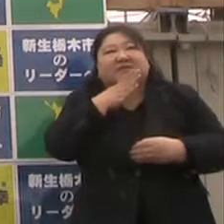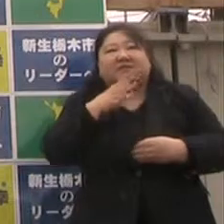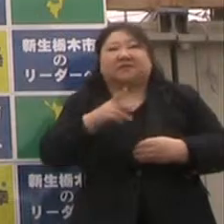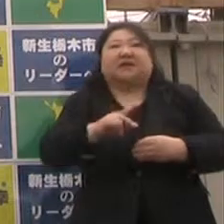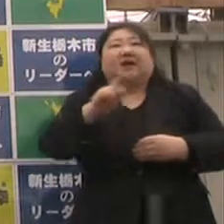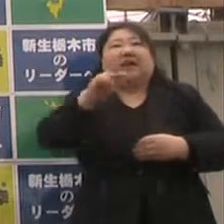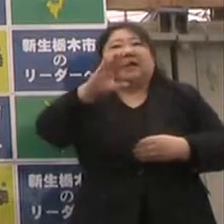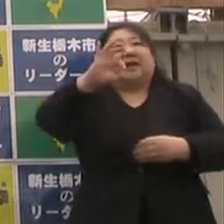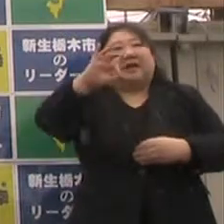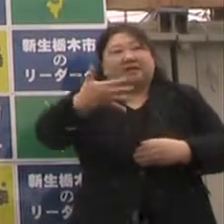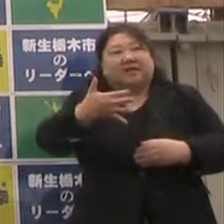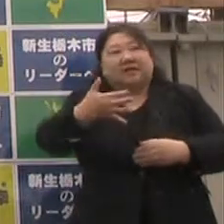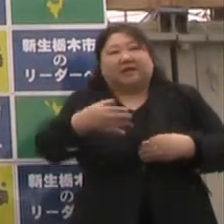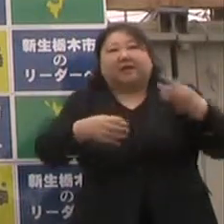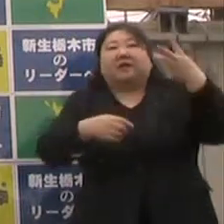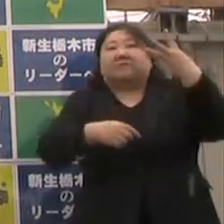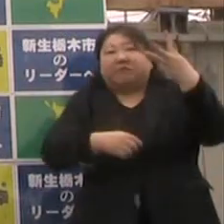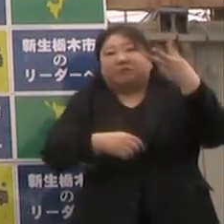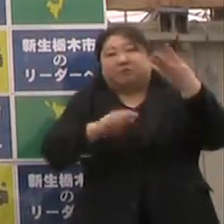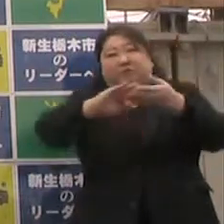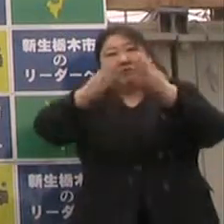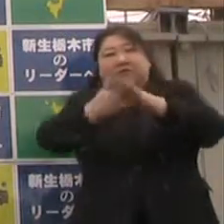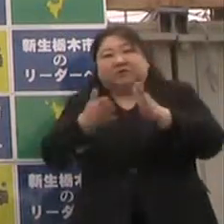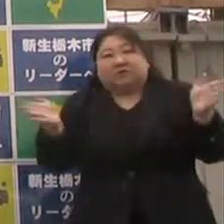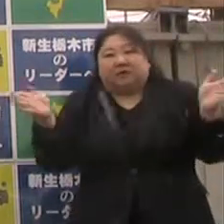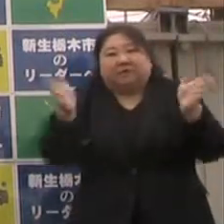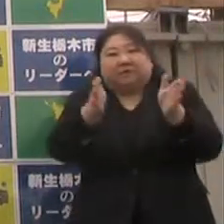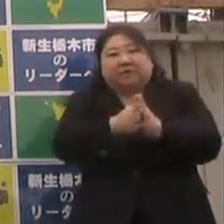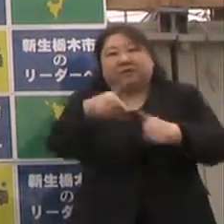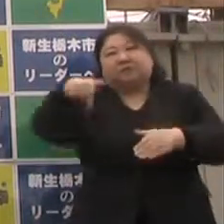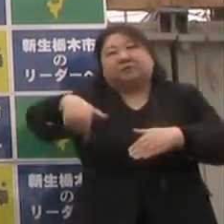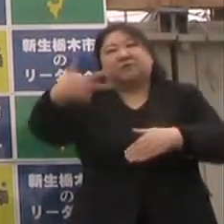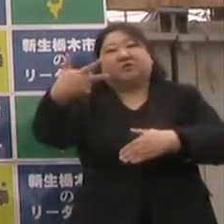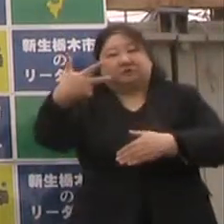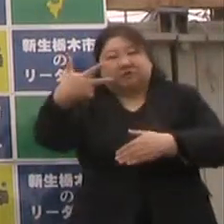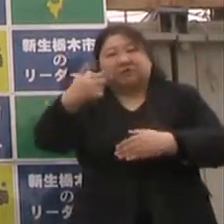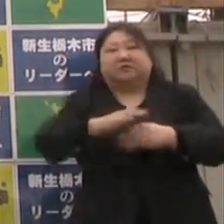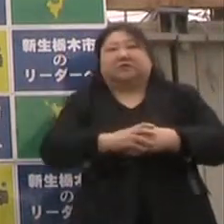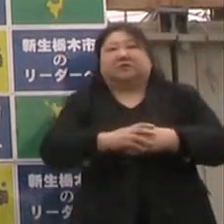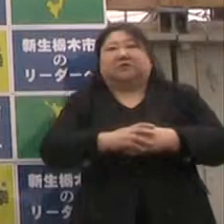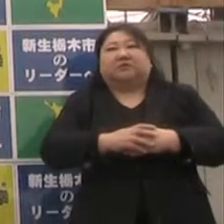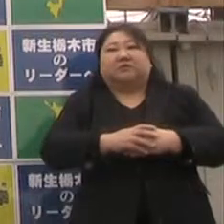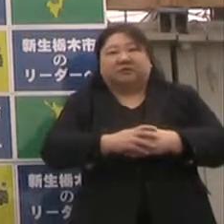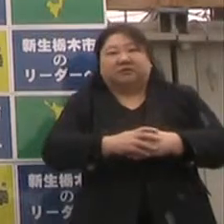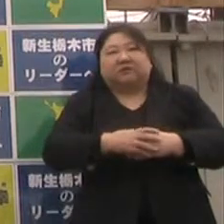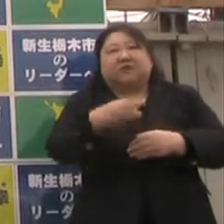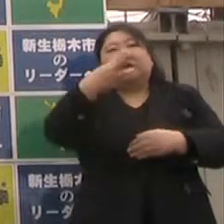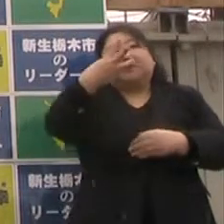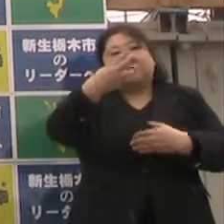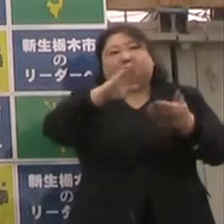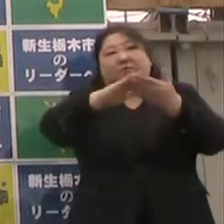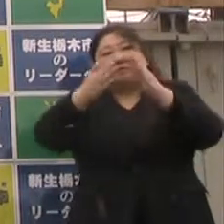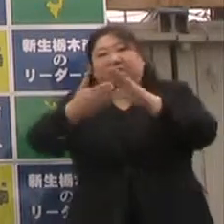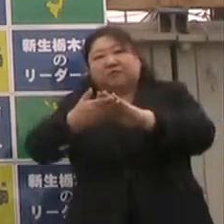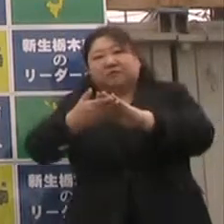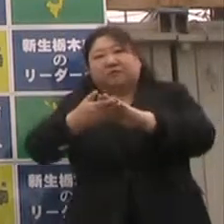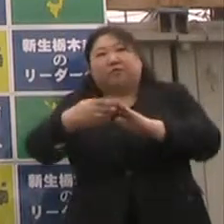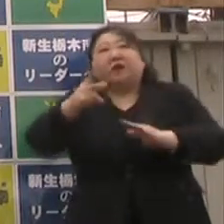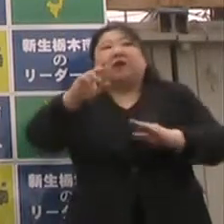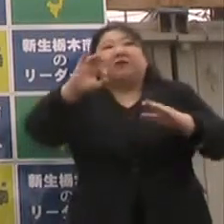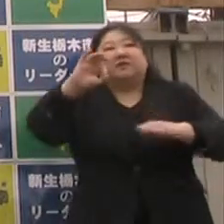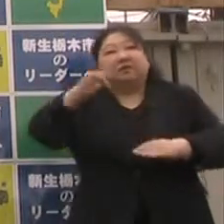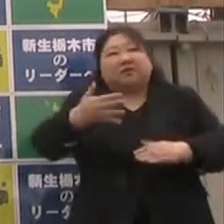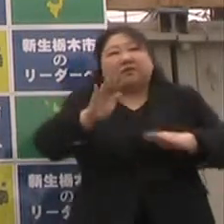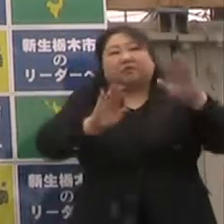要は3つの町が合併して下野市になったんですけど、3つの課税状態がバラバラのっていうのがやっ